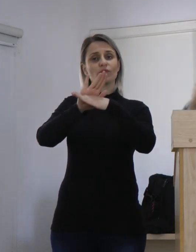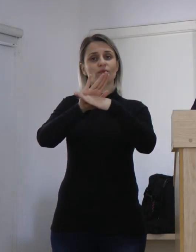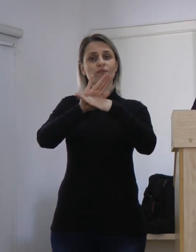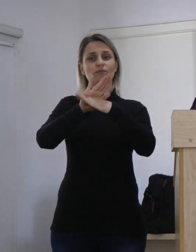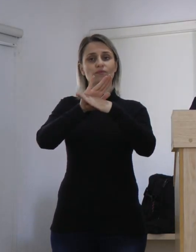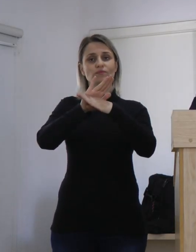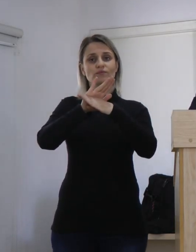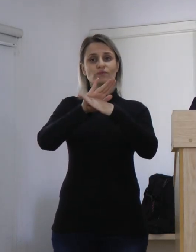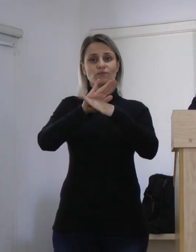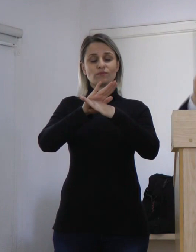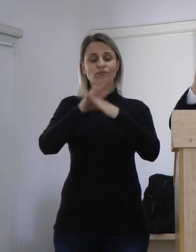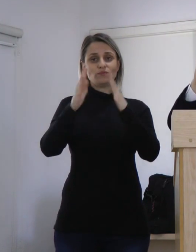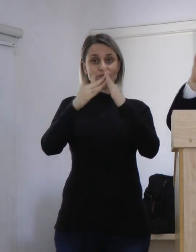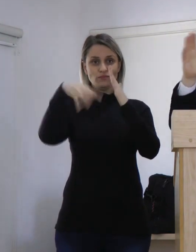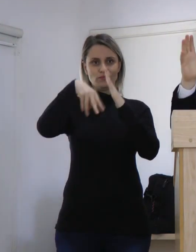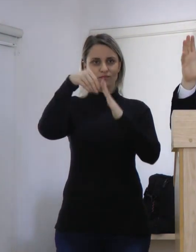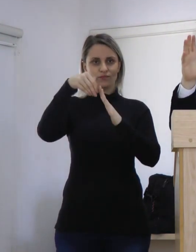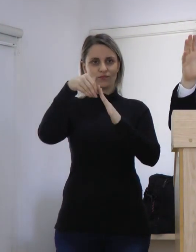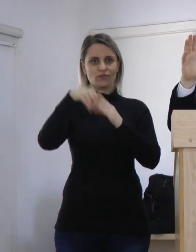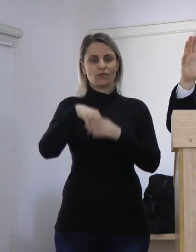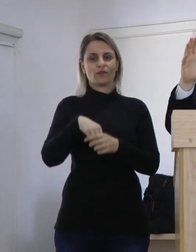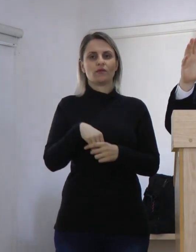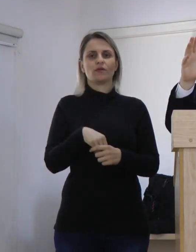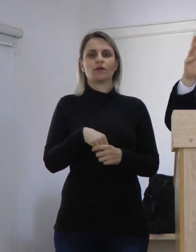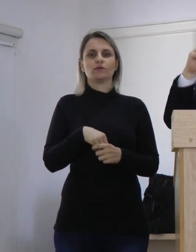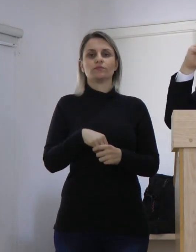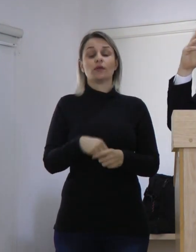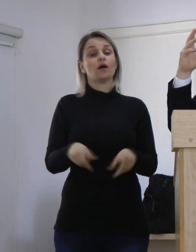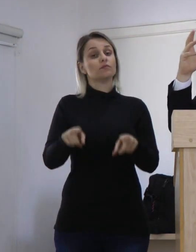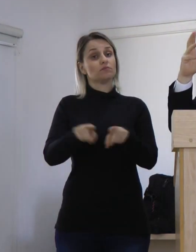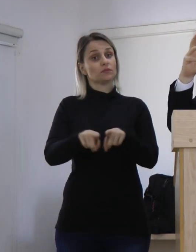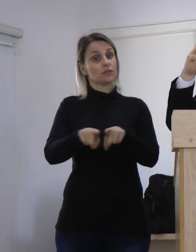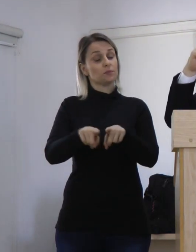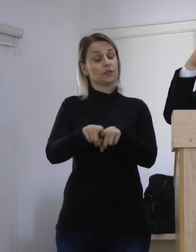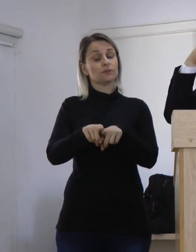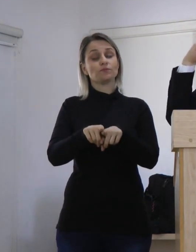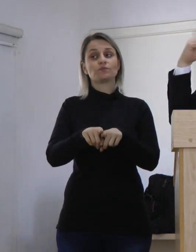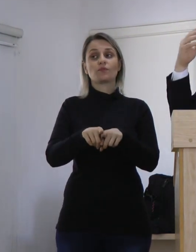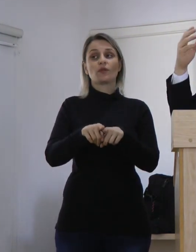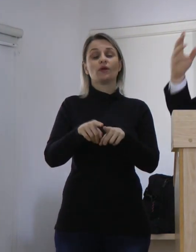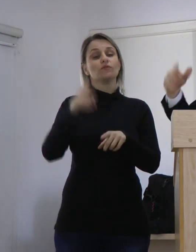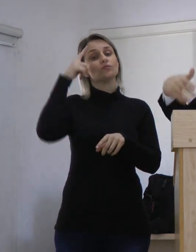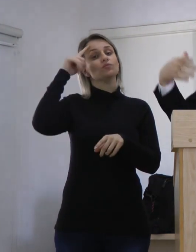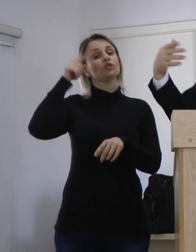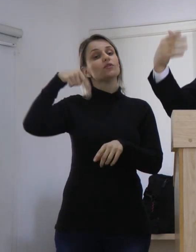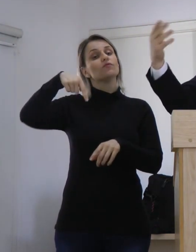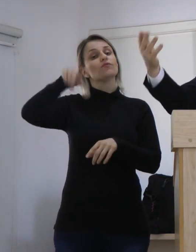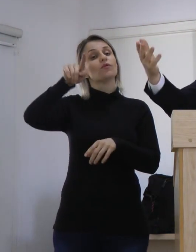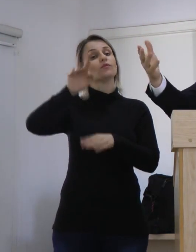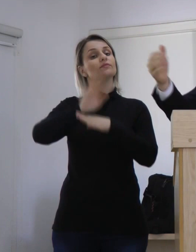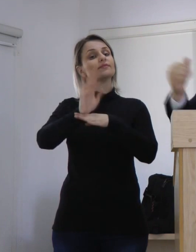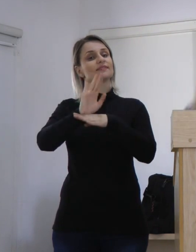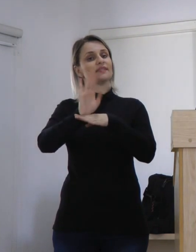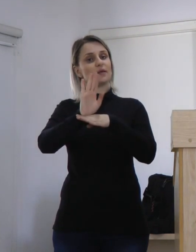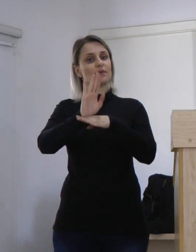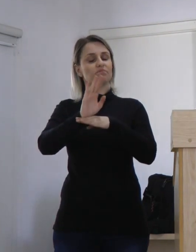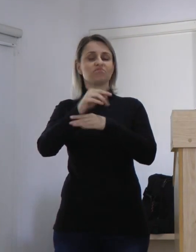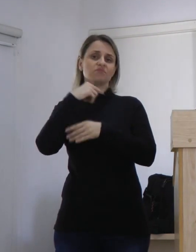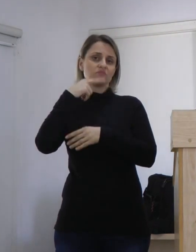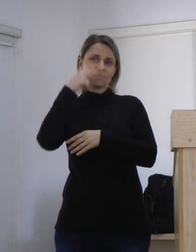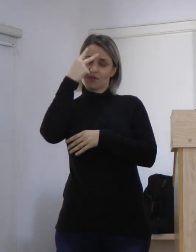cinema. Apesar de não enxergar, com a sua mediunidade, aquela trilha sonora, ele adorava estar com os